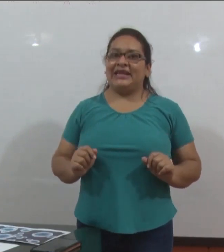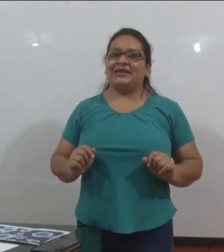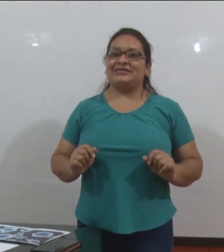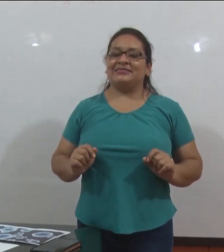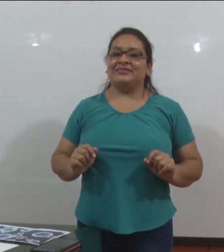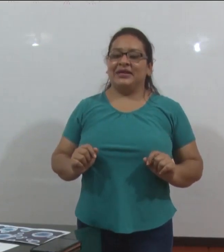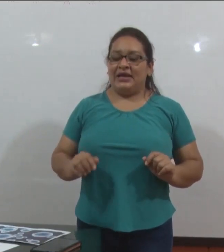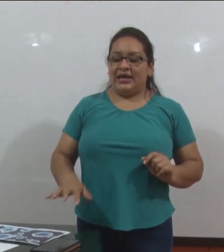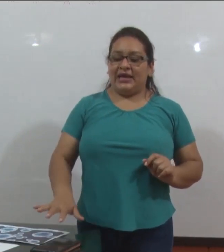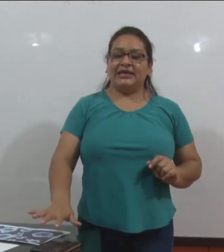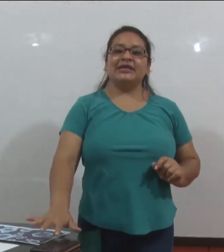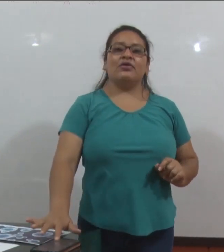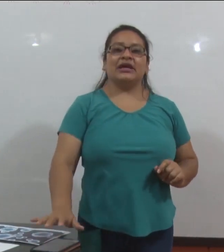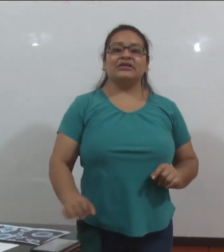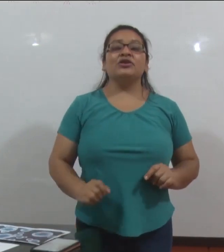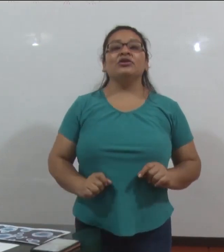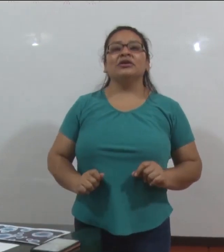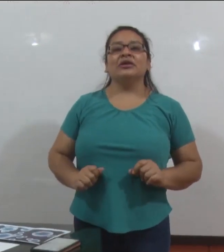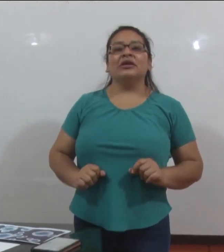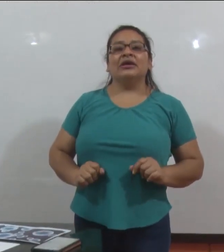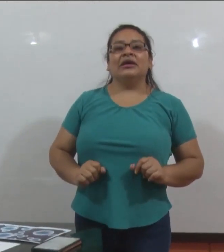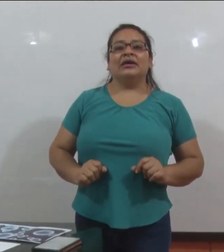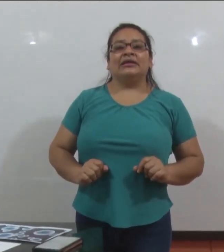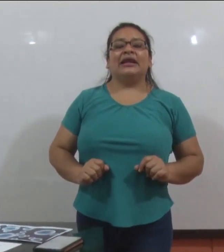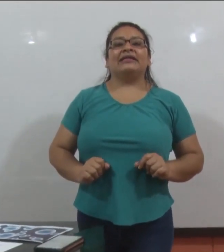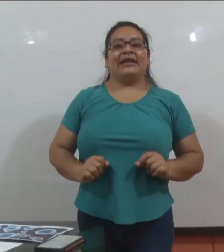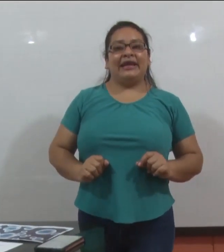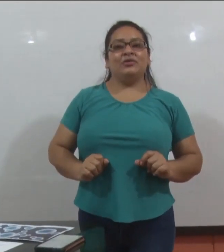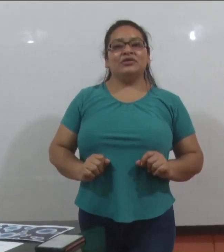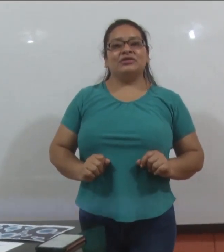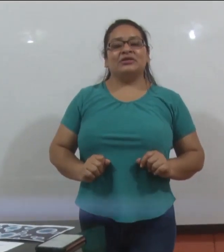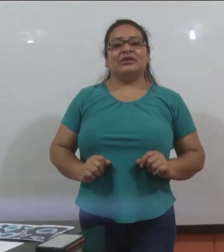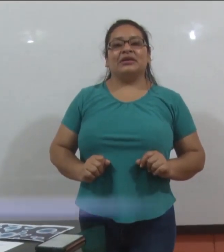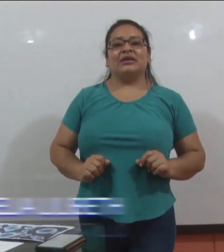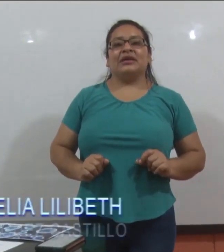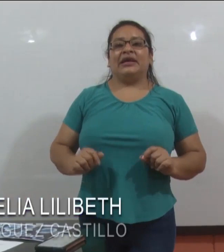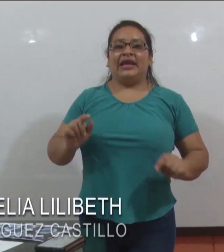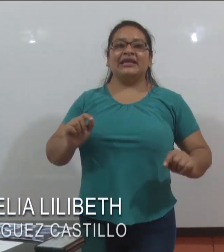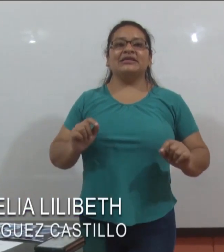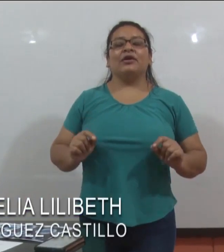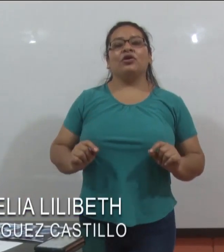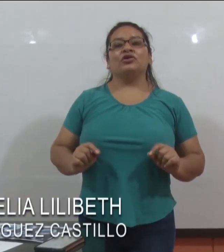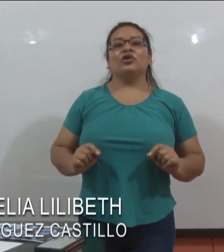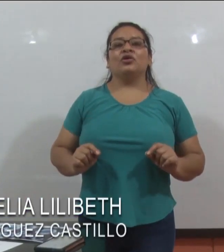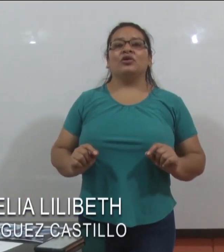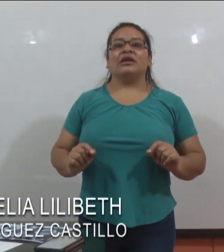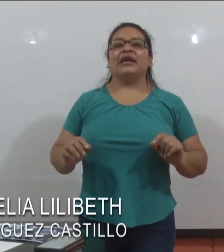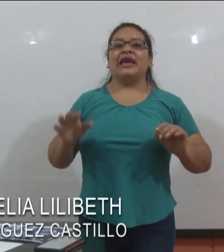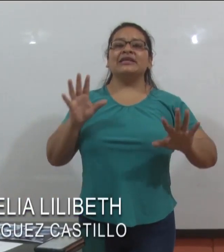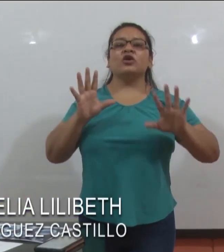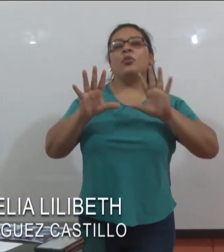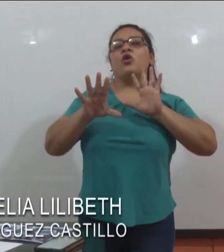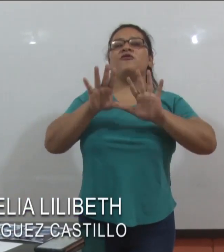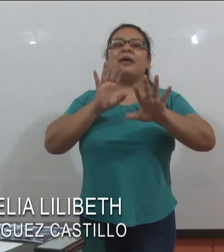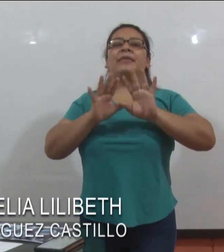bacterias. En esta ocasión trataremos este otro que es como